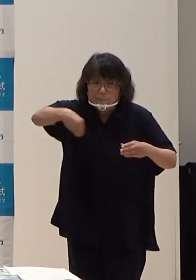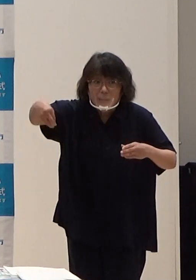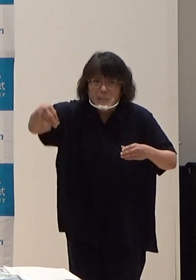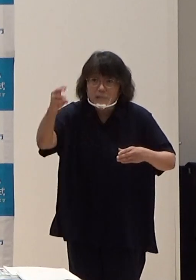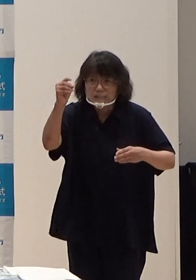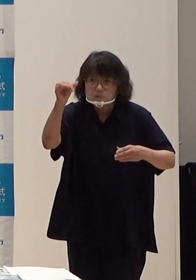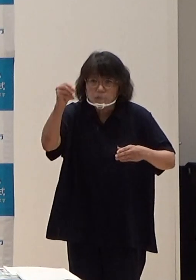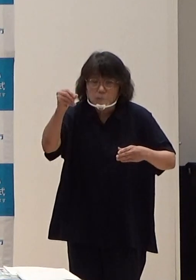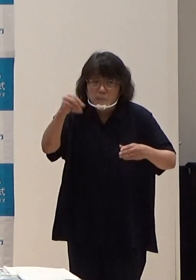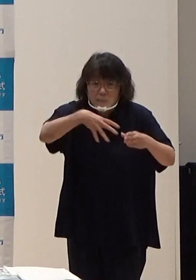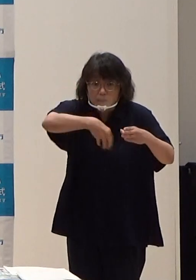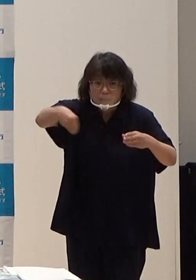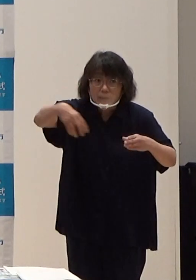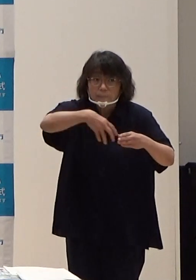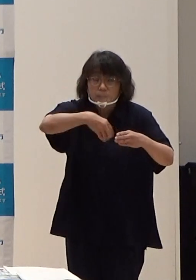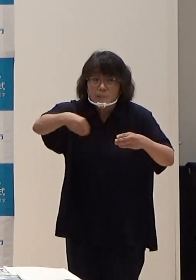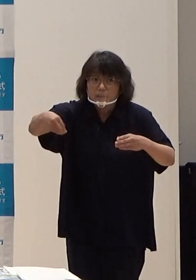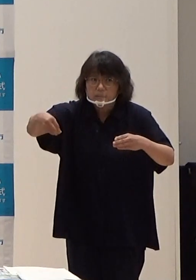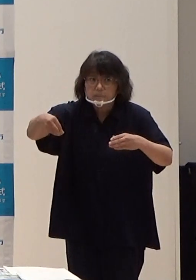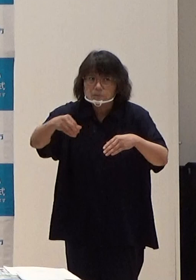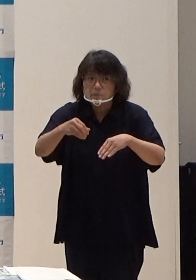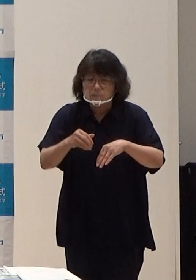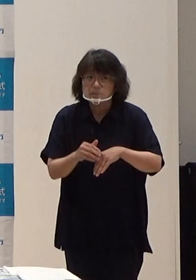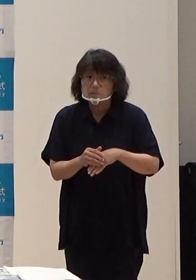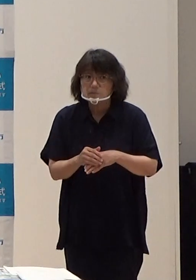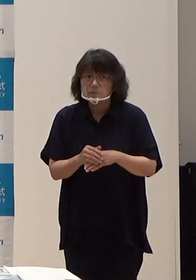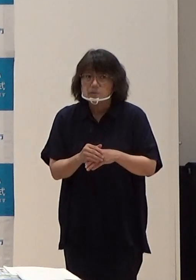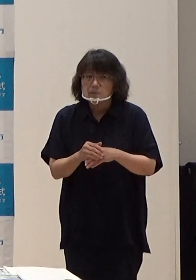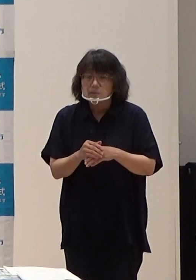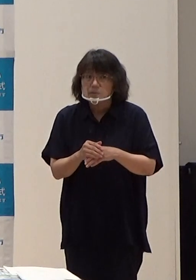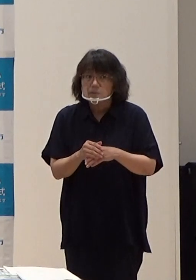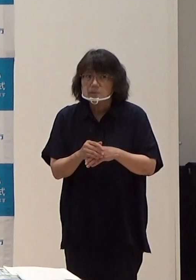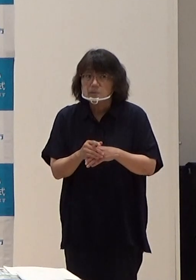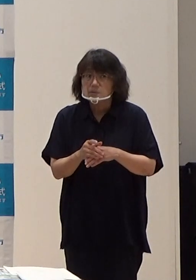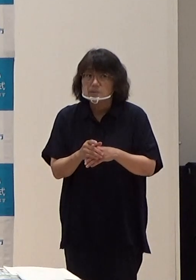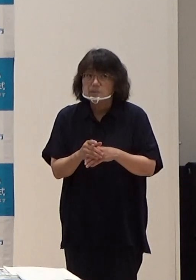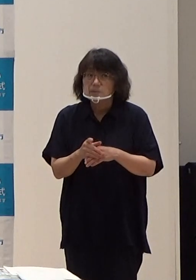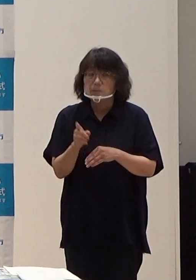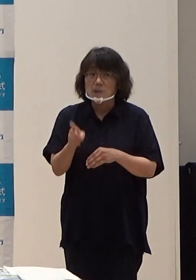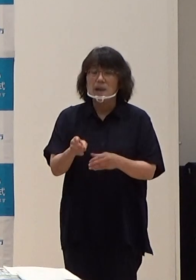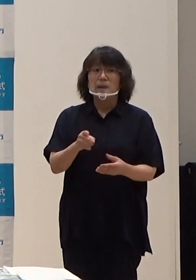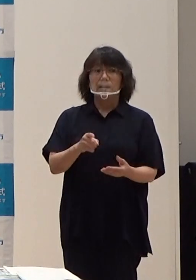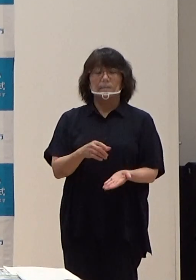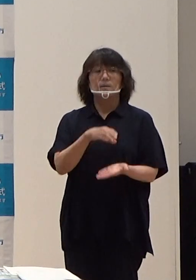配のところと、もう一つはこういった浚渫工事っていうのは郡山市様の方では